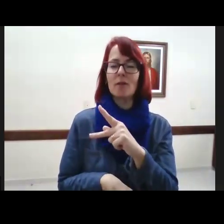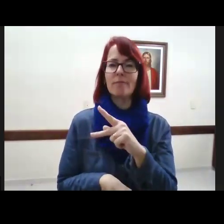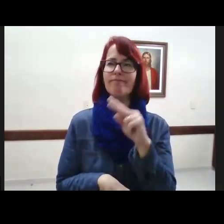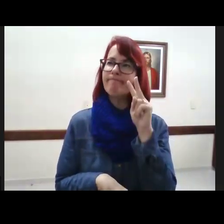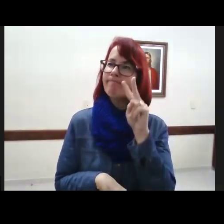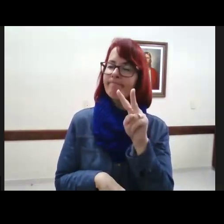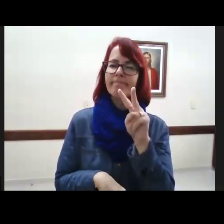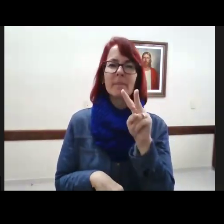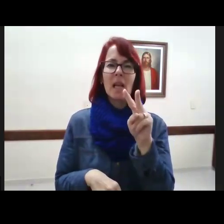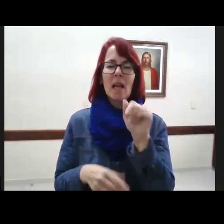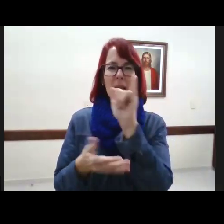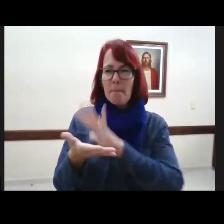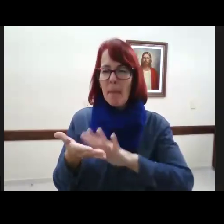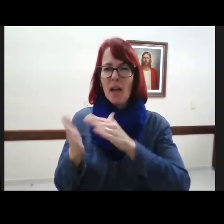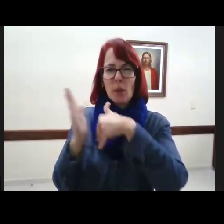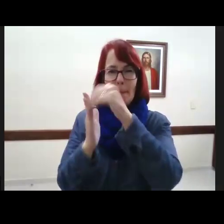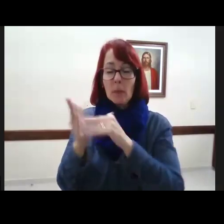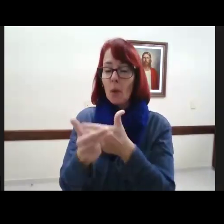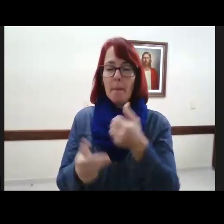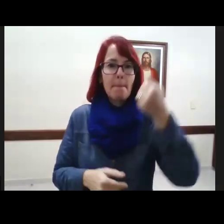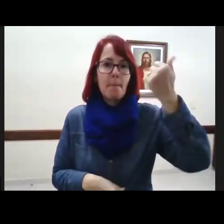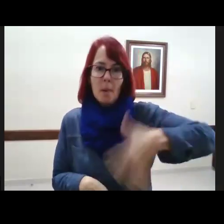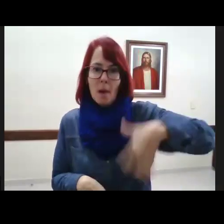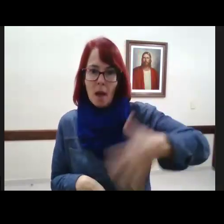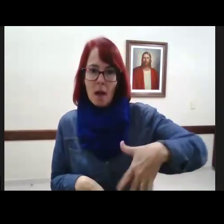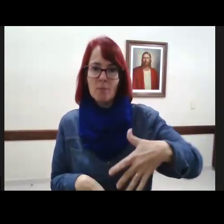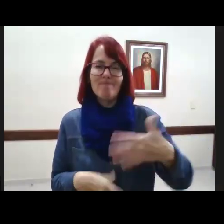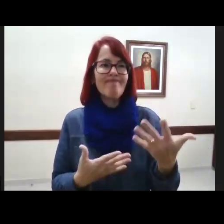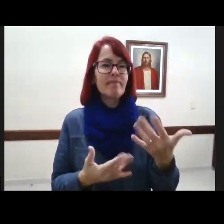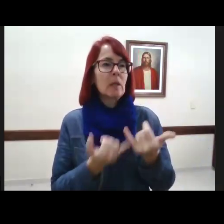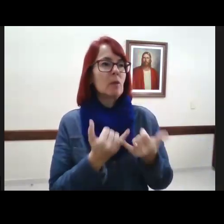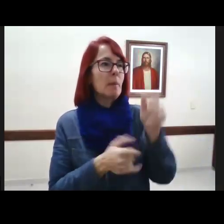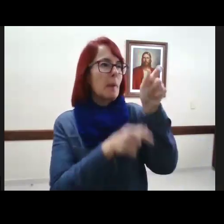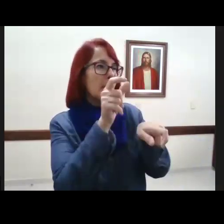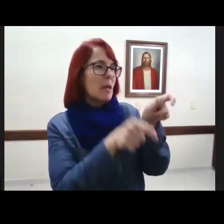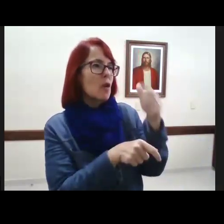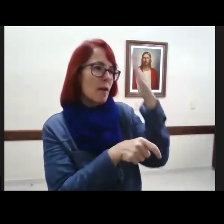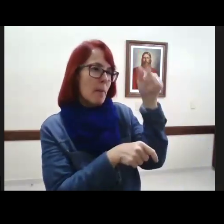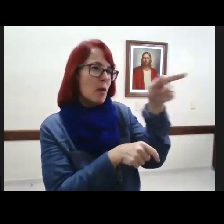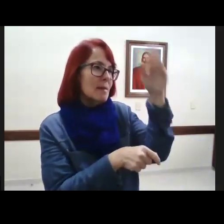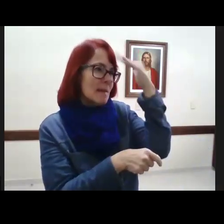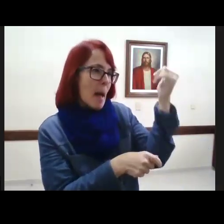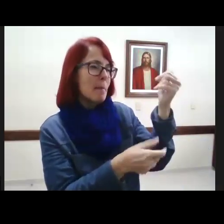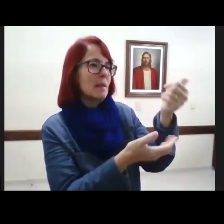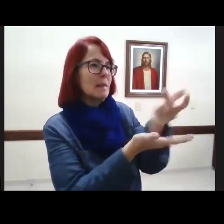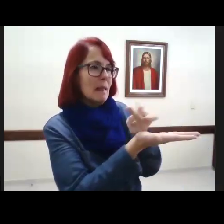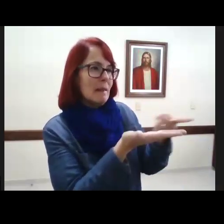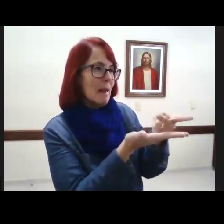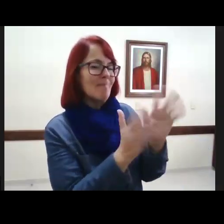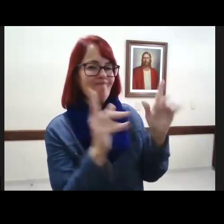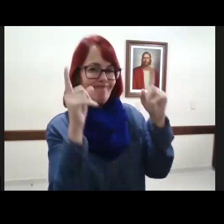Fazer gravuras, pinturas, né? Contratar artistas para poder fazê-lo. Então ela